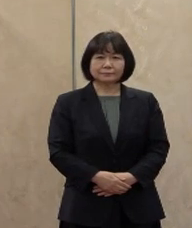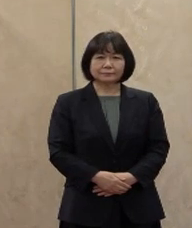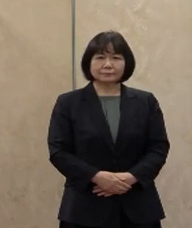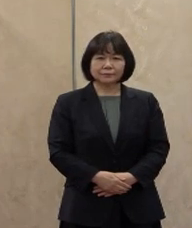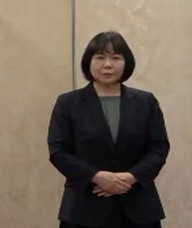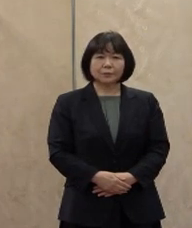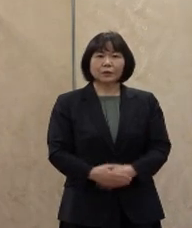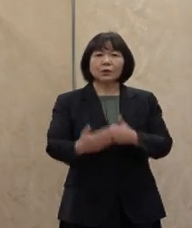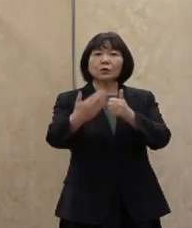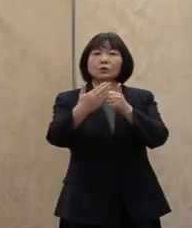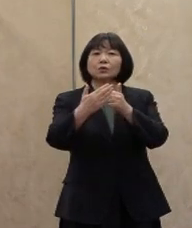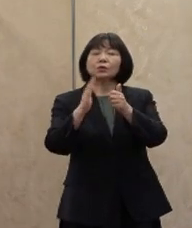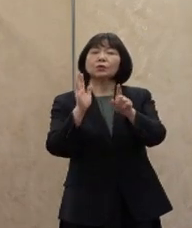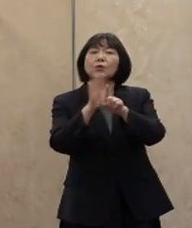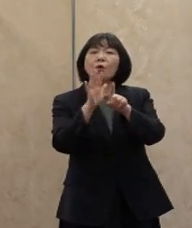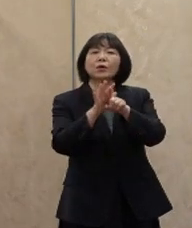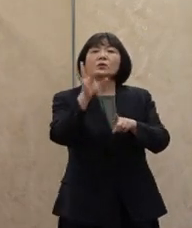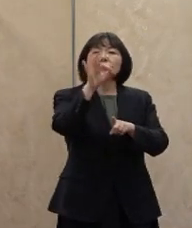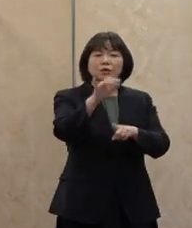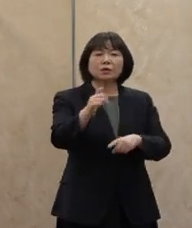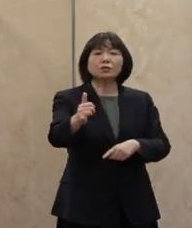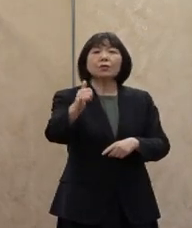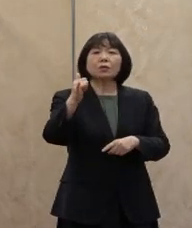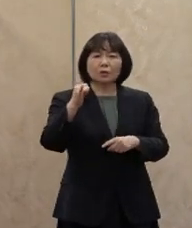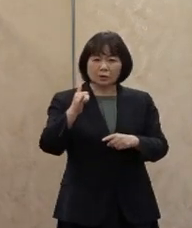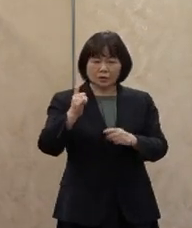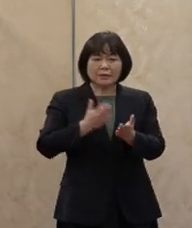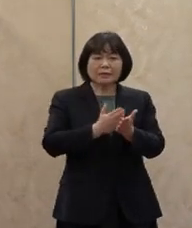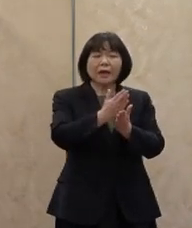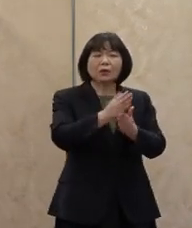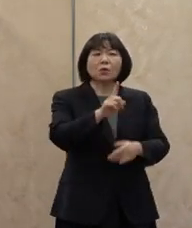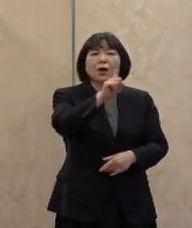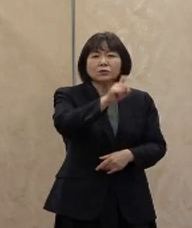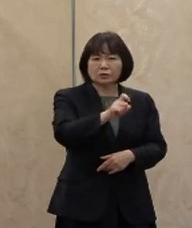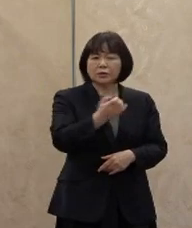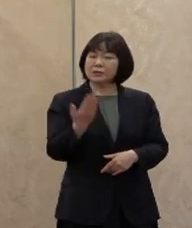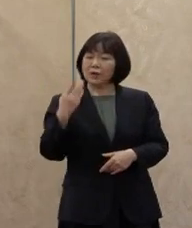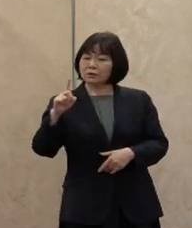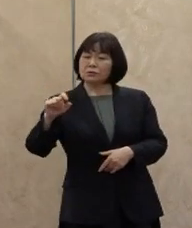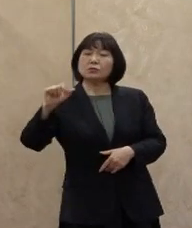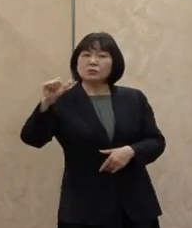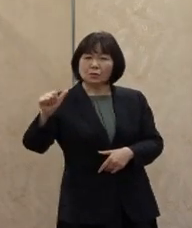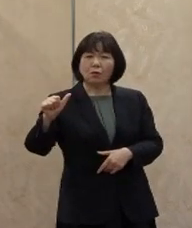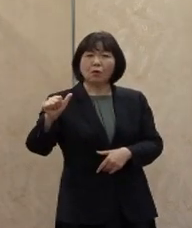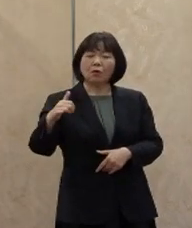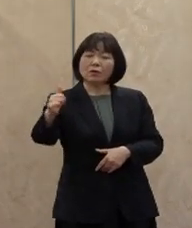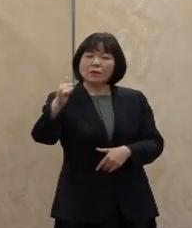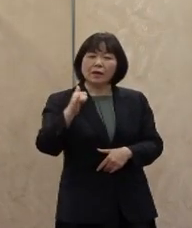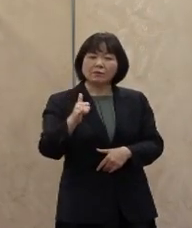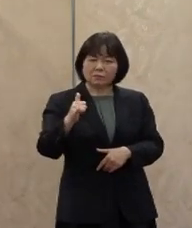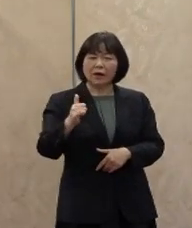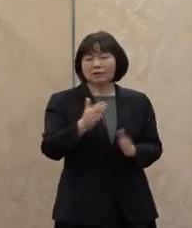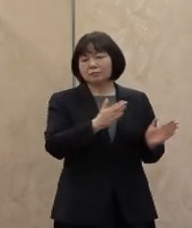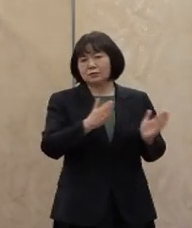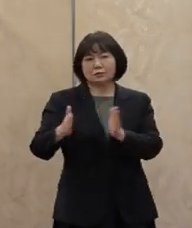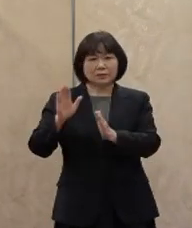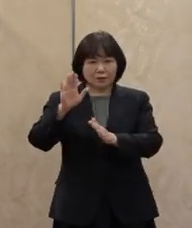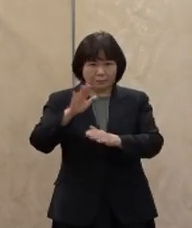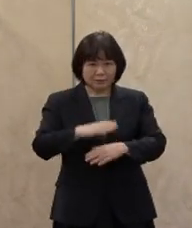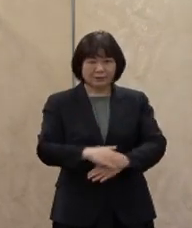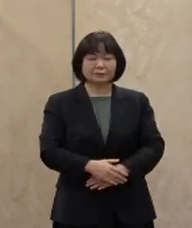ちなみに協力金のコールセンターの回線は専用回線10回線で、先ほどの方は15回線を準備をしています。次お願いします